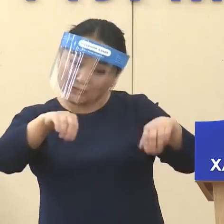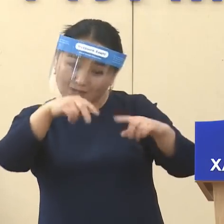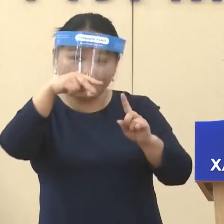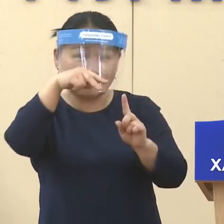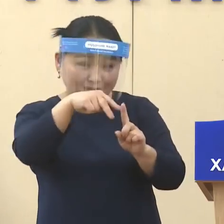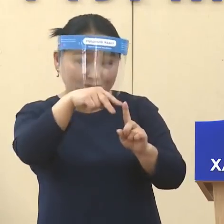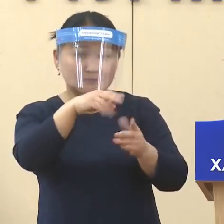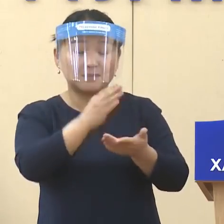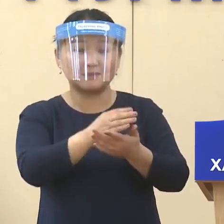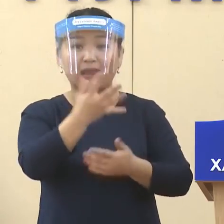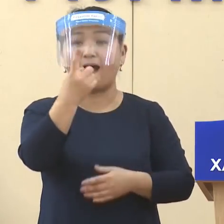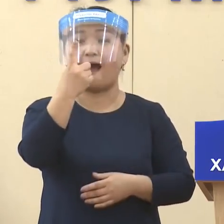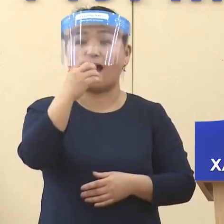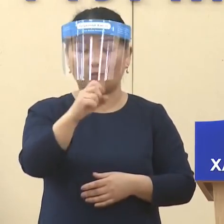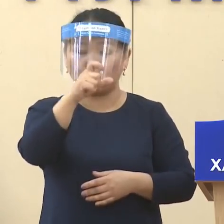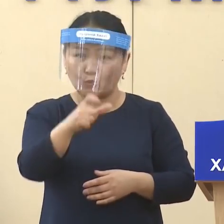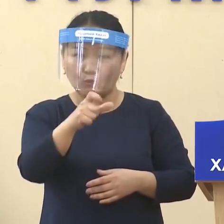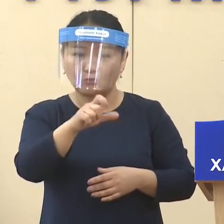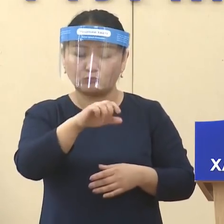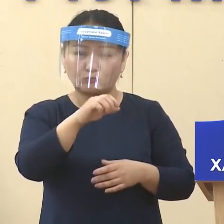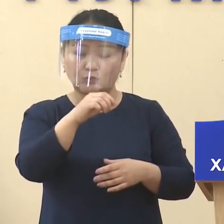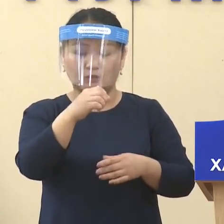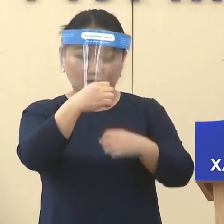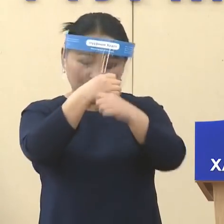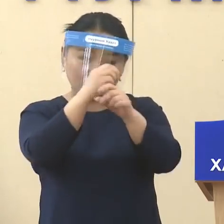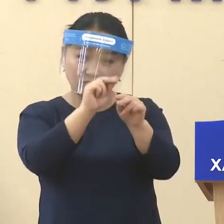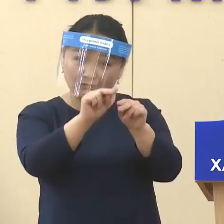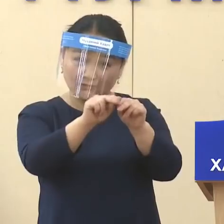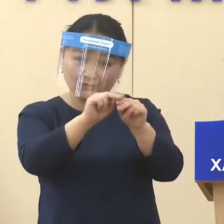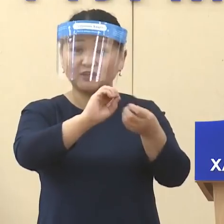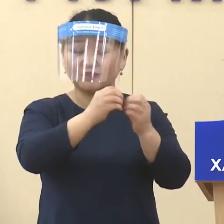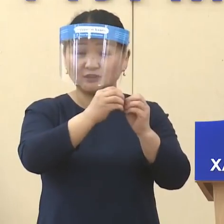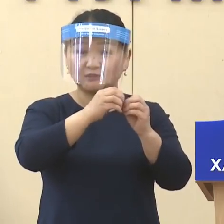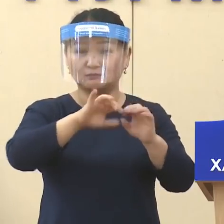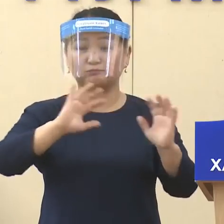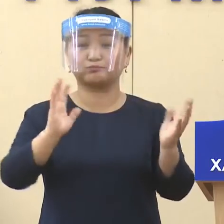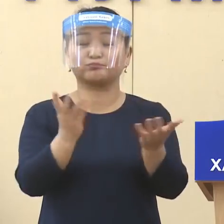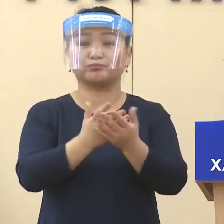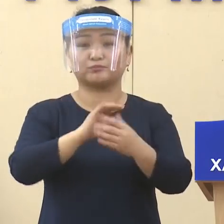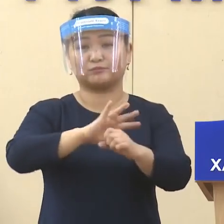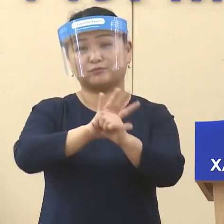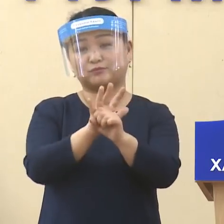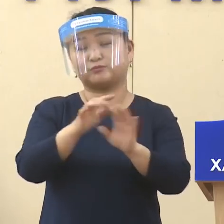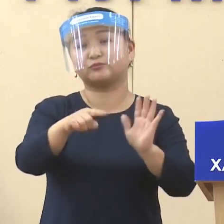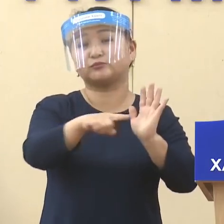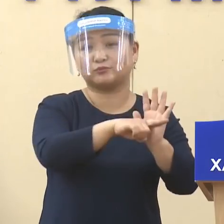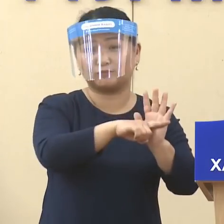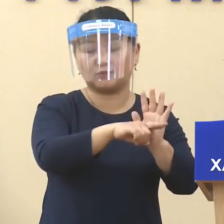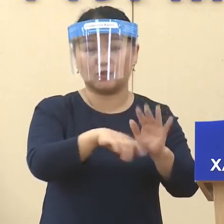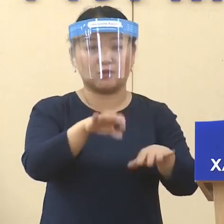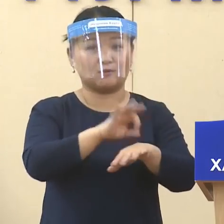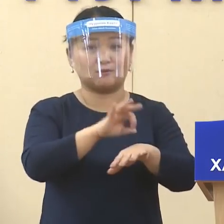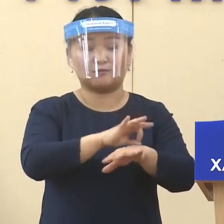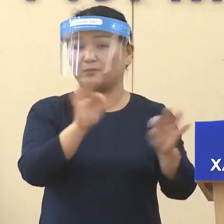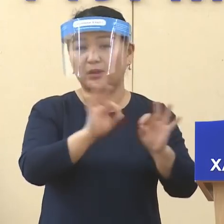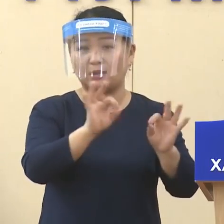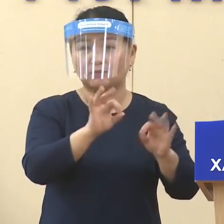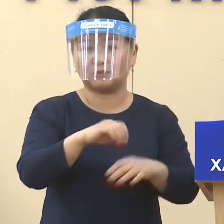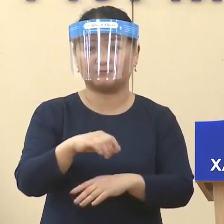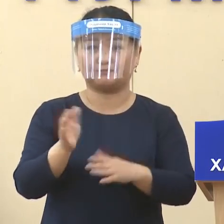хянагдж байсан 10 хүний шинжилгээ хийсэн байна. Бүгдэнд нь коронавирус илрээгүй. За зоонос судлалын үндэсний